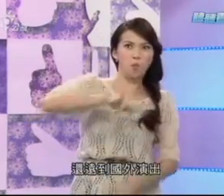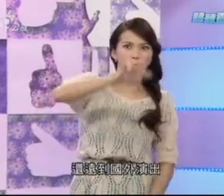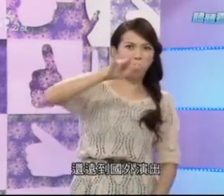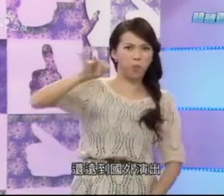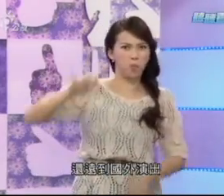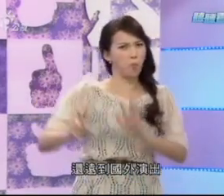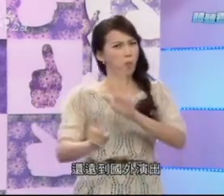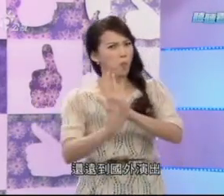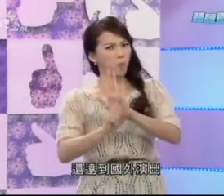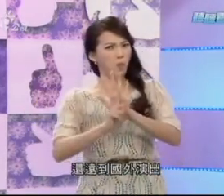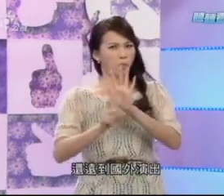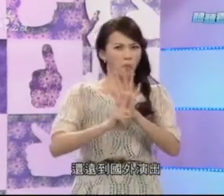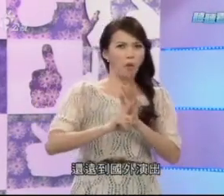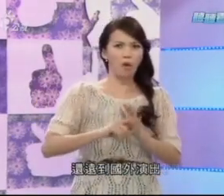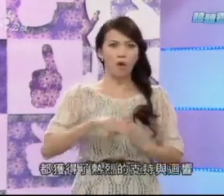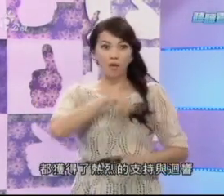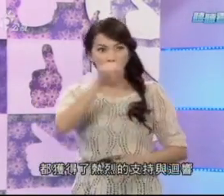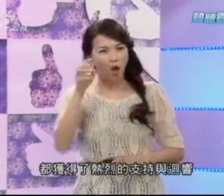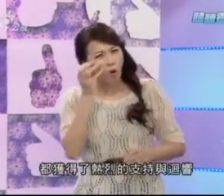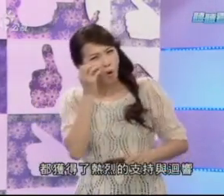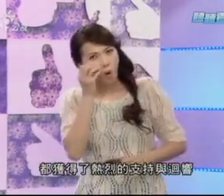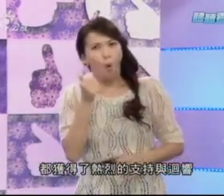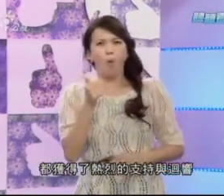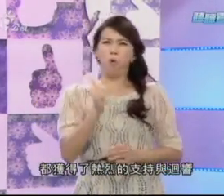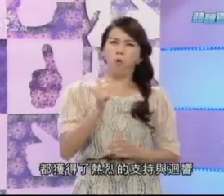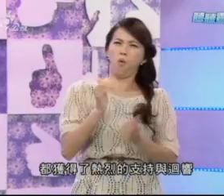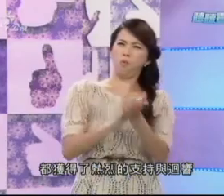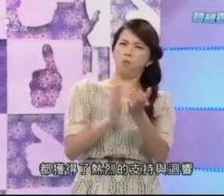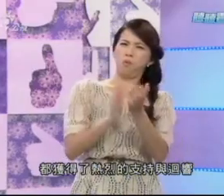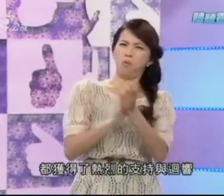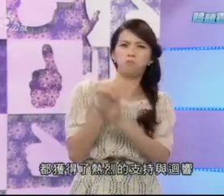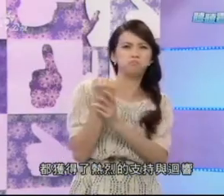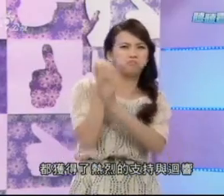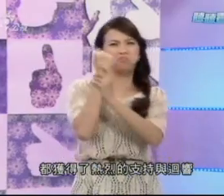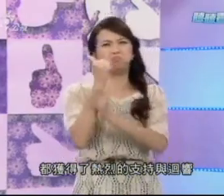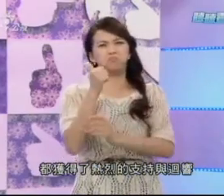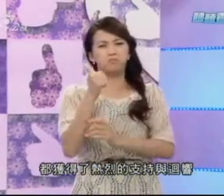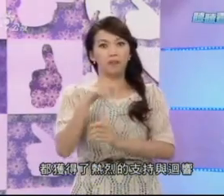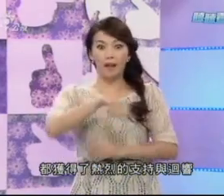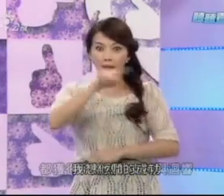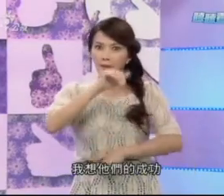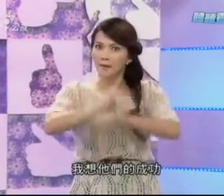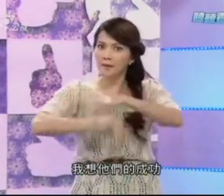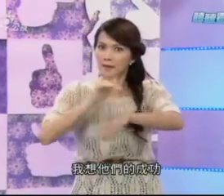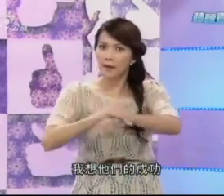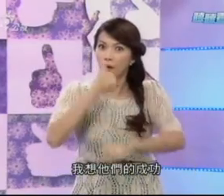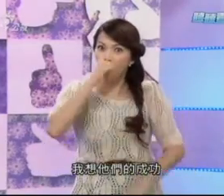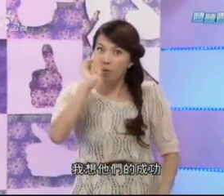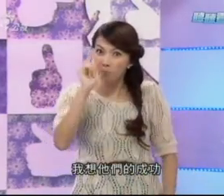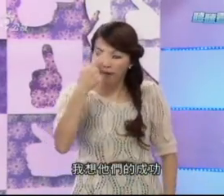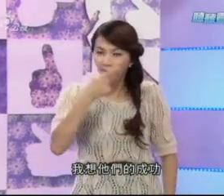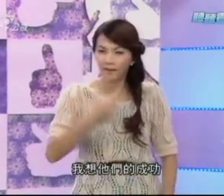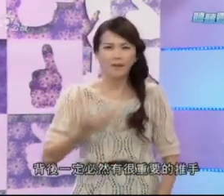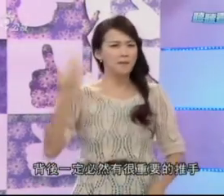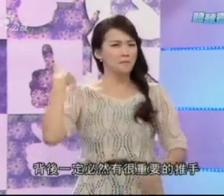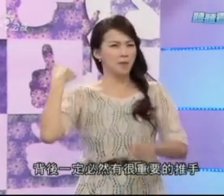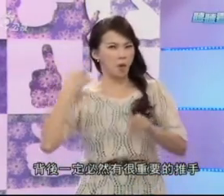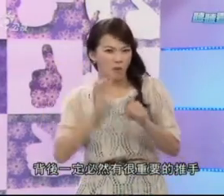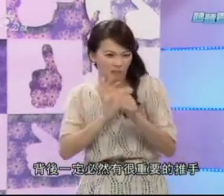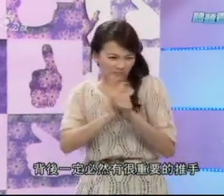到国外演出，都获得了热烈的支持与回响。我想他们的成功背后啊，一定